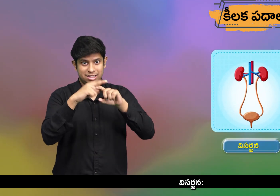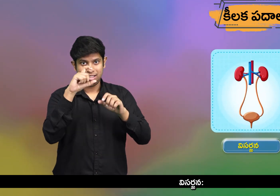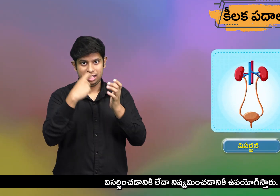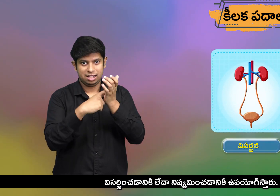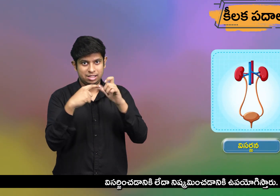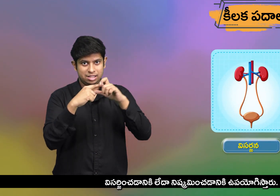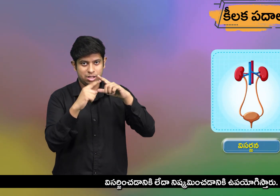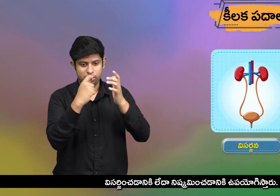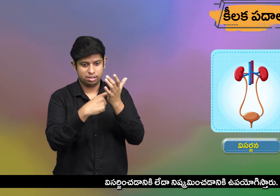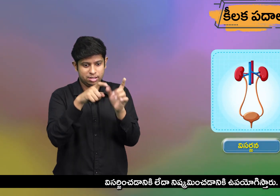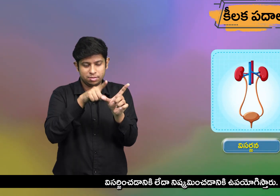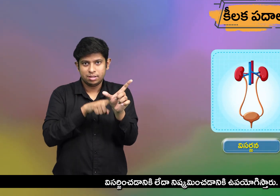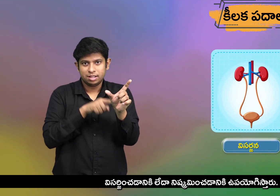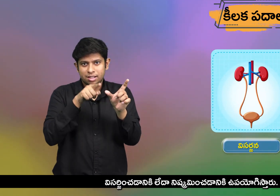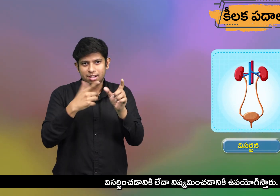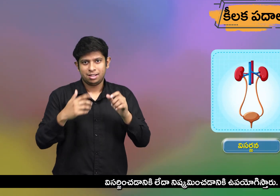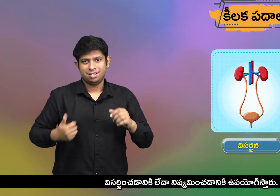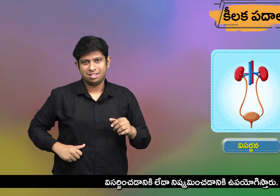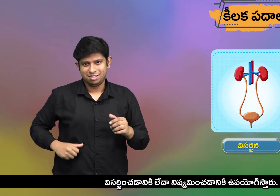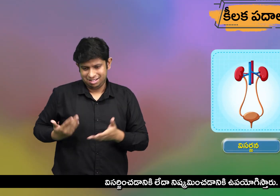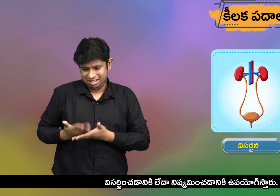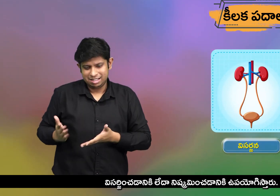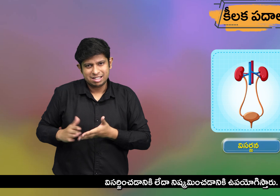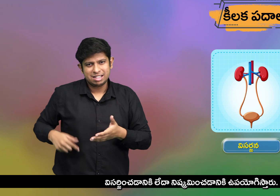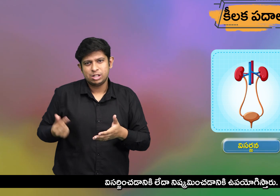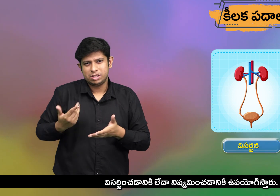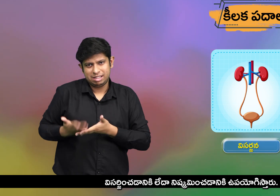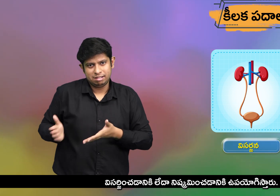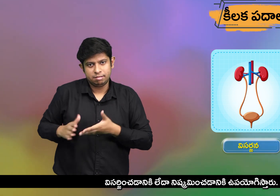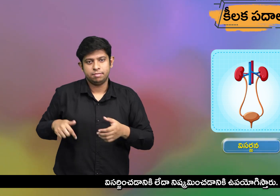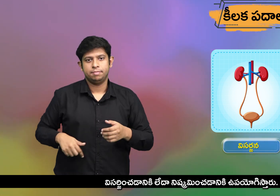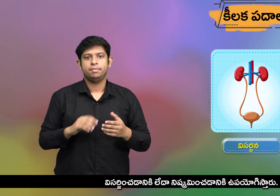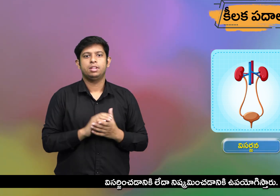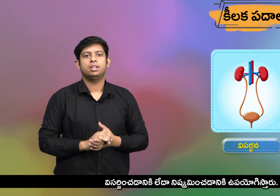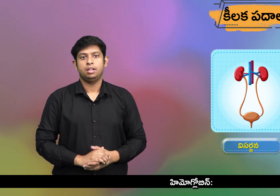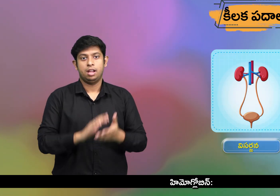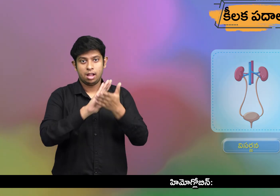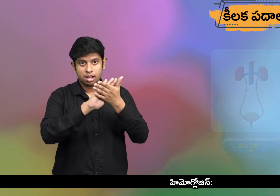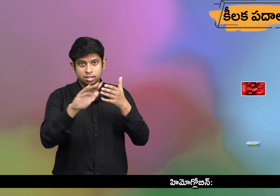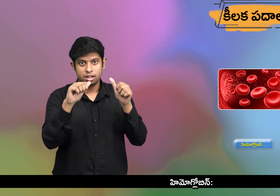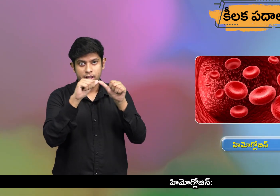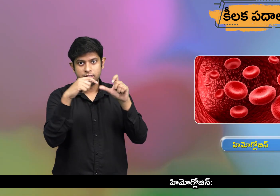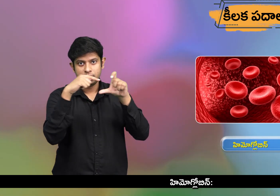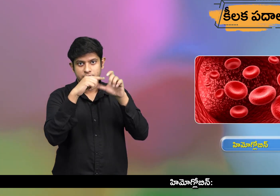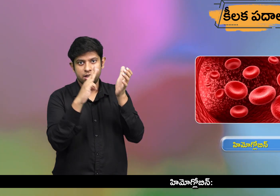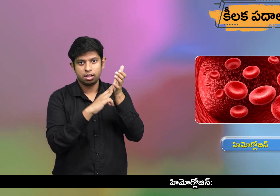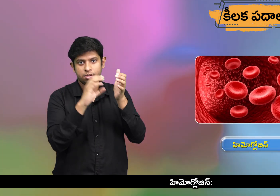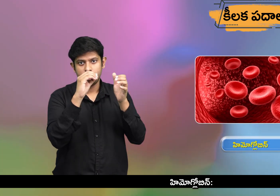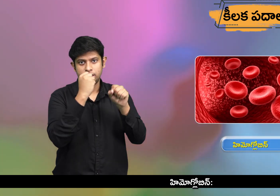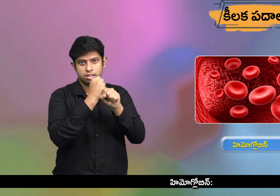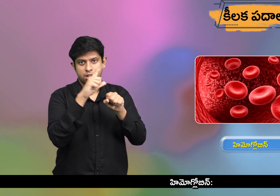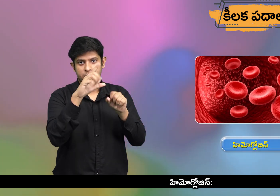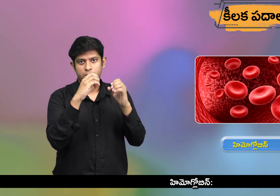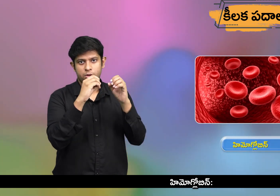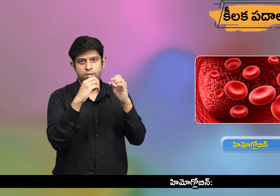విసర్జన, విసర్జించడానికి లేదా నిష్క్రమించడానికి ఉపయోగిస్తారు. హిమోగ్లోబిన్,